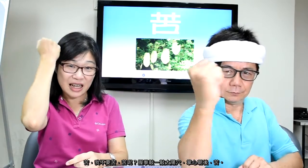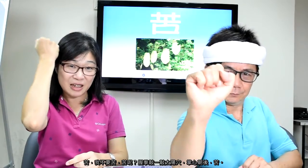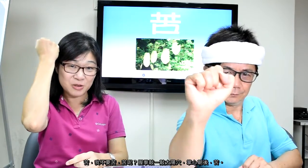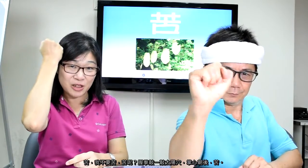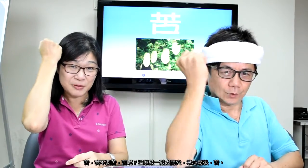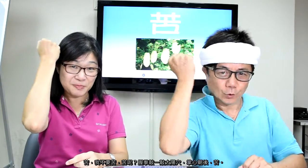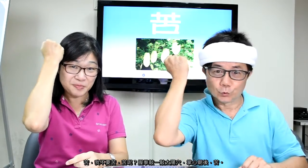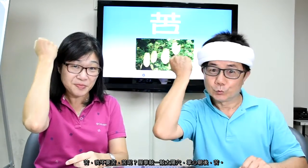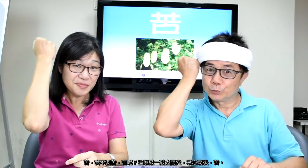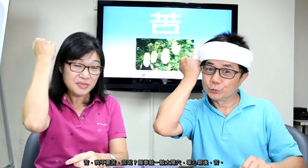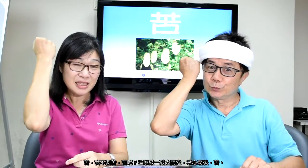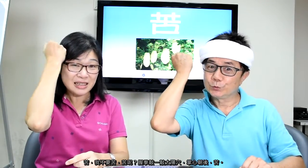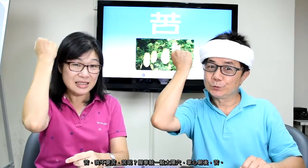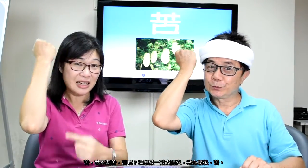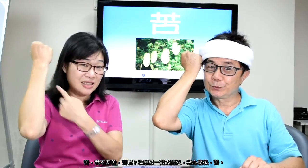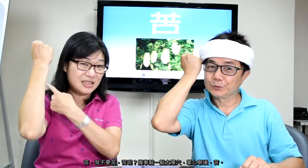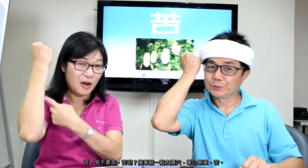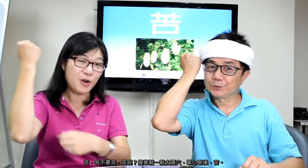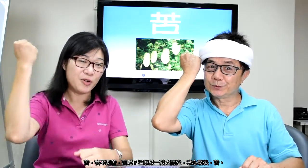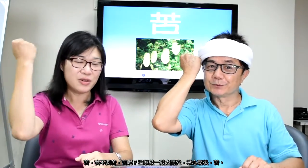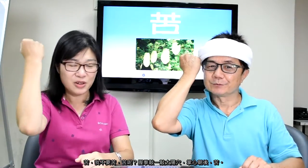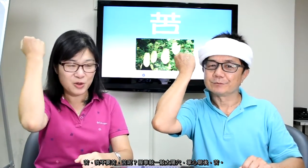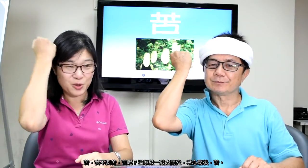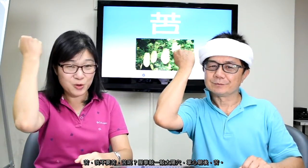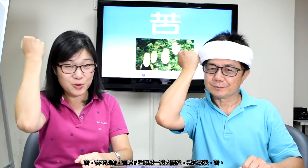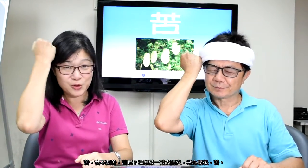阳穴，掌心朝后，苦，